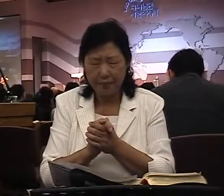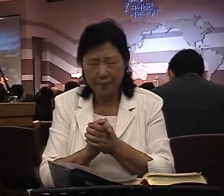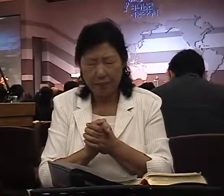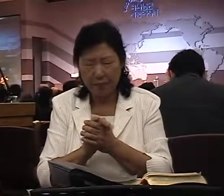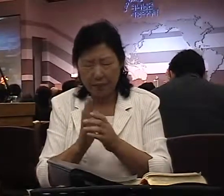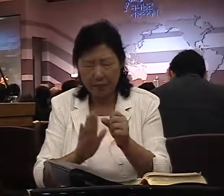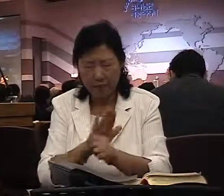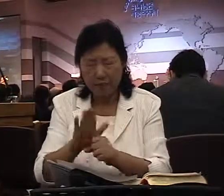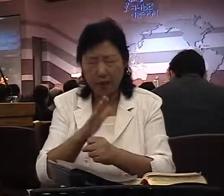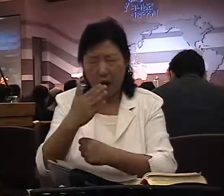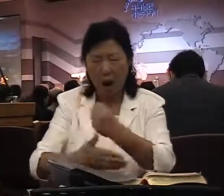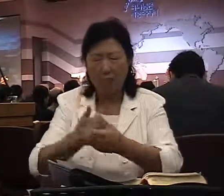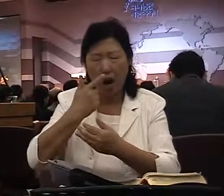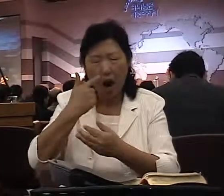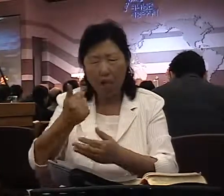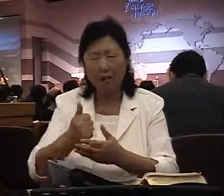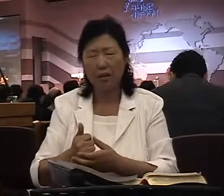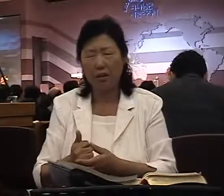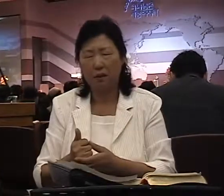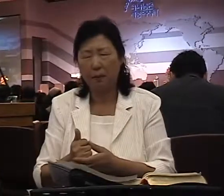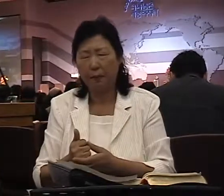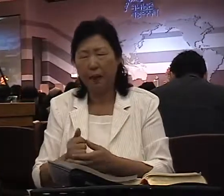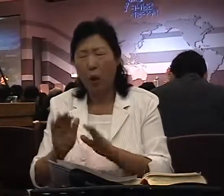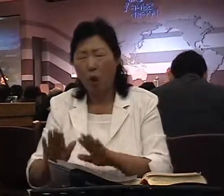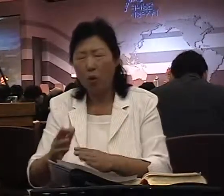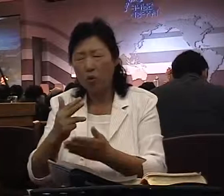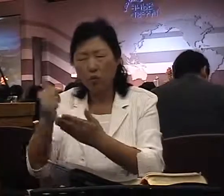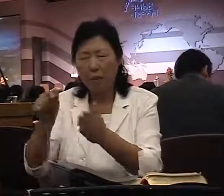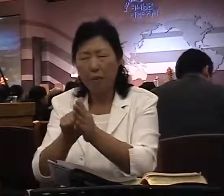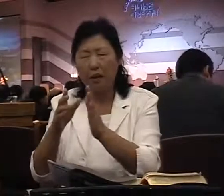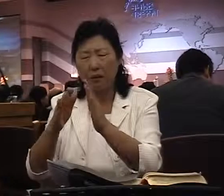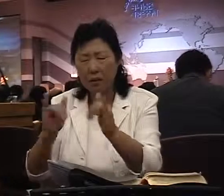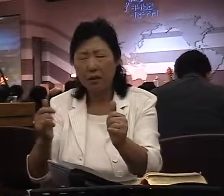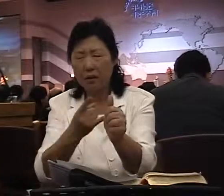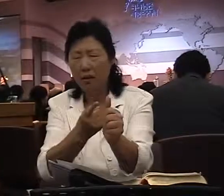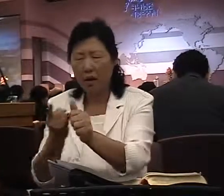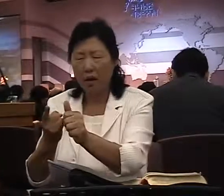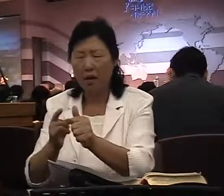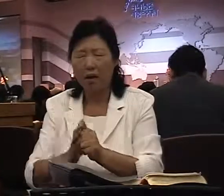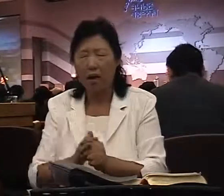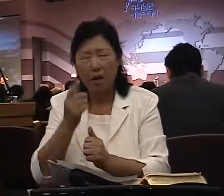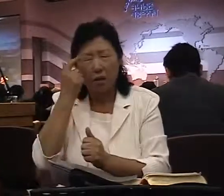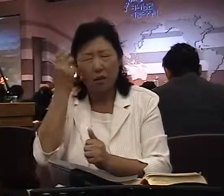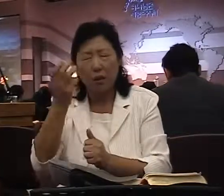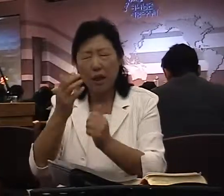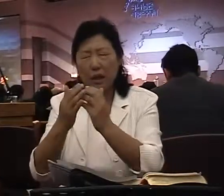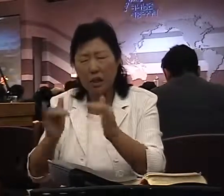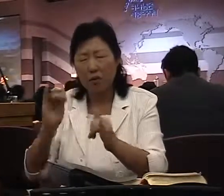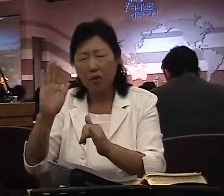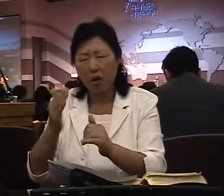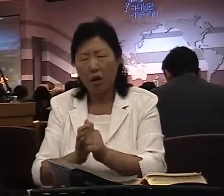사랑의 하나님 아버지, 오늘 주님의 백성들에게 성령의 사람들이 되라고